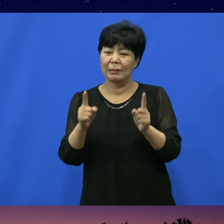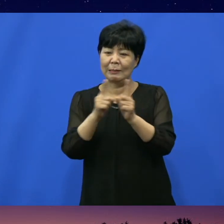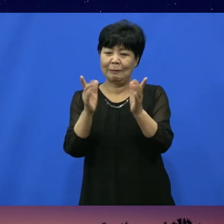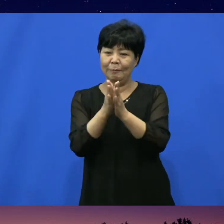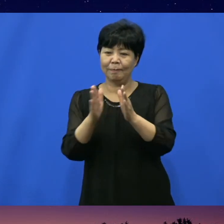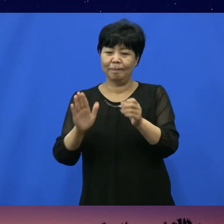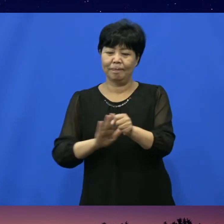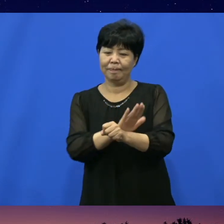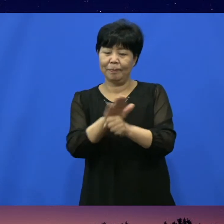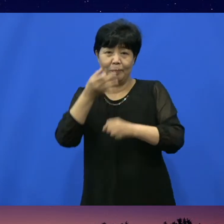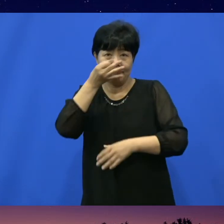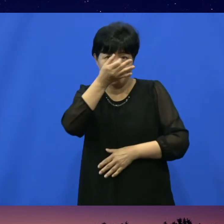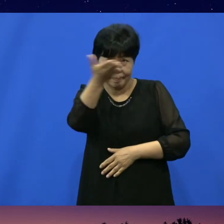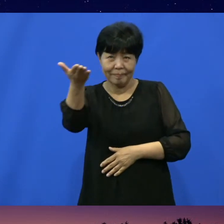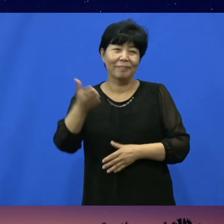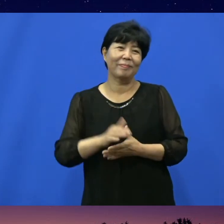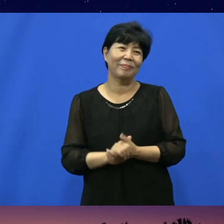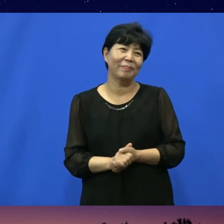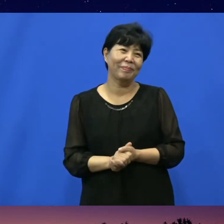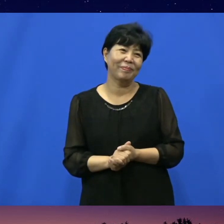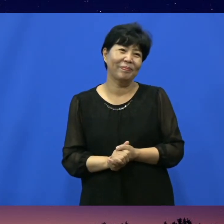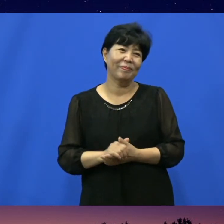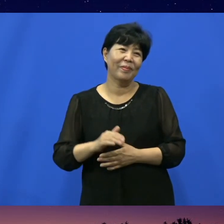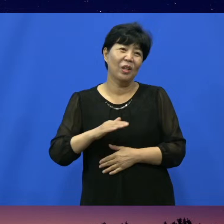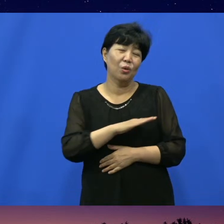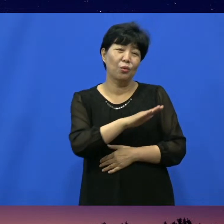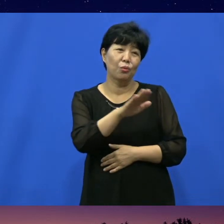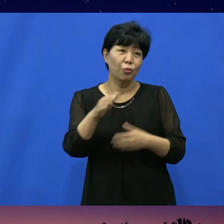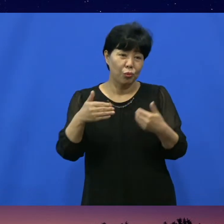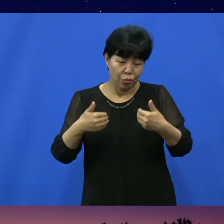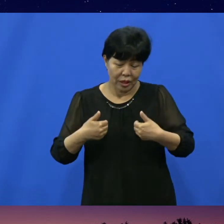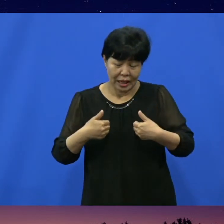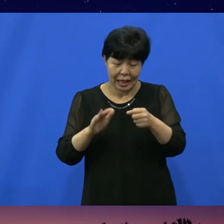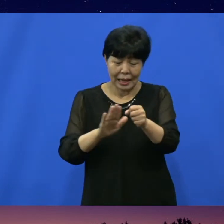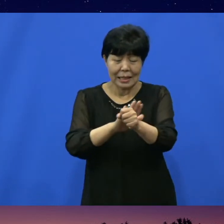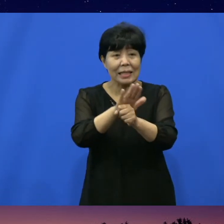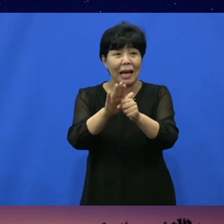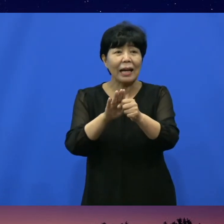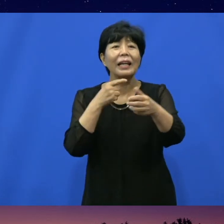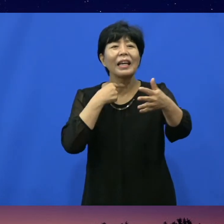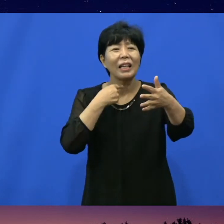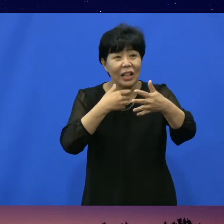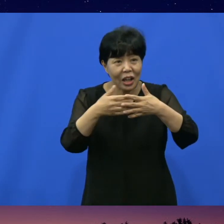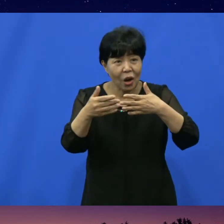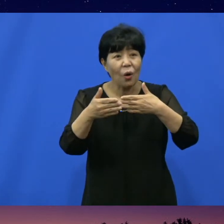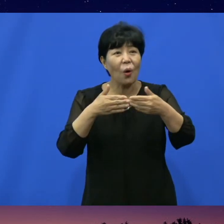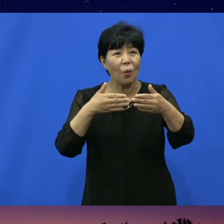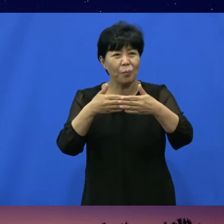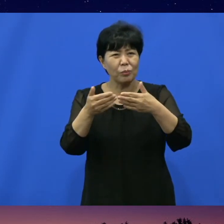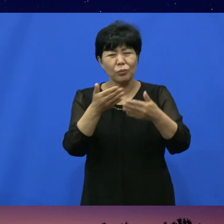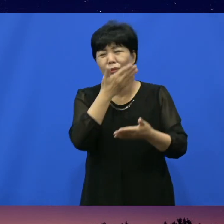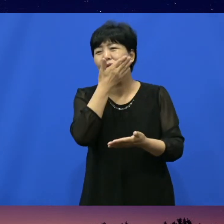거죠. 그래서 우리에게 있어서 매우 중요한 것은 이 사랑의 경험.